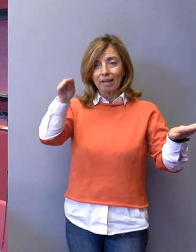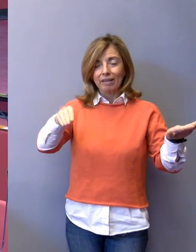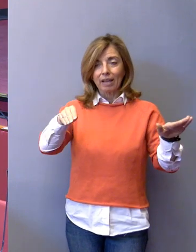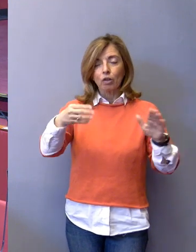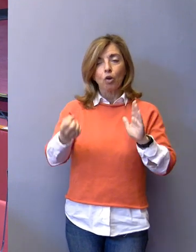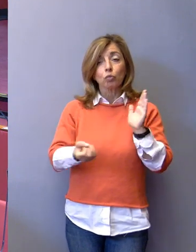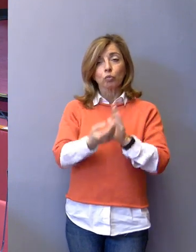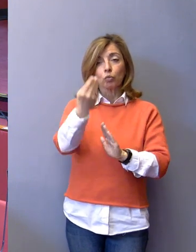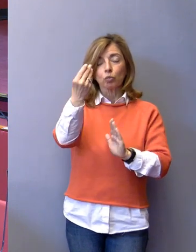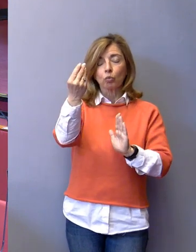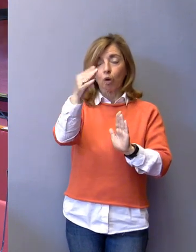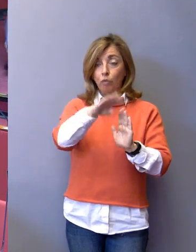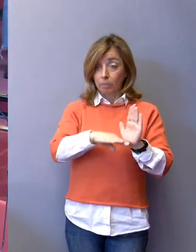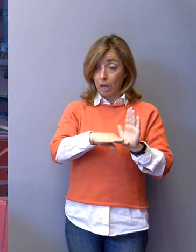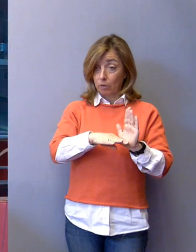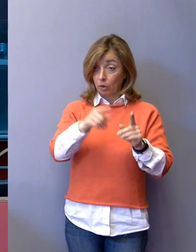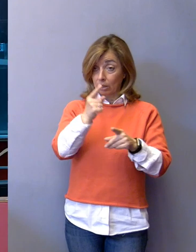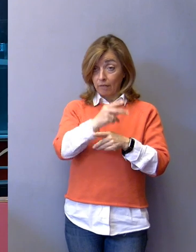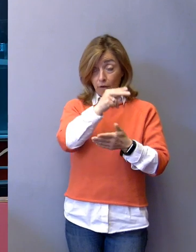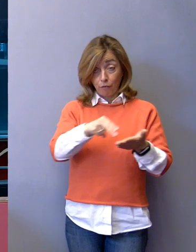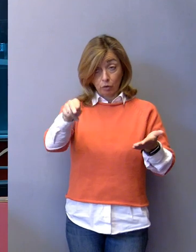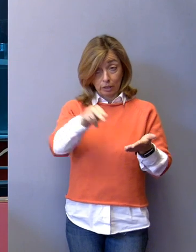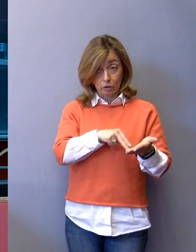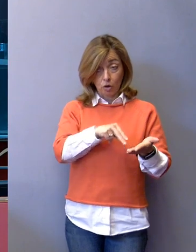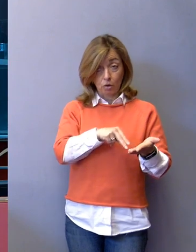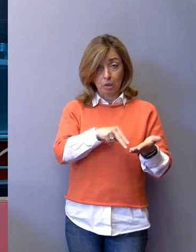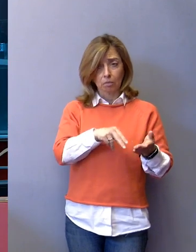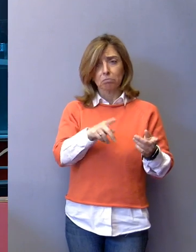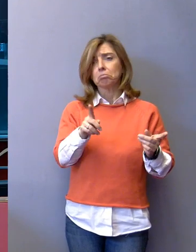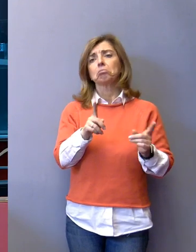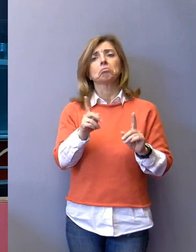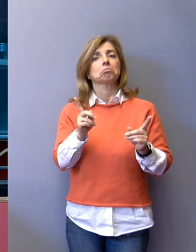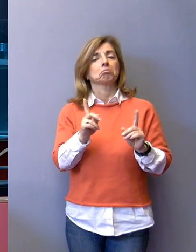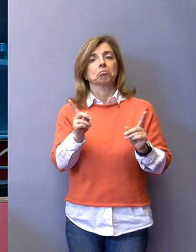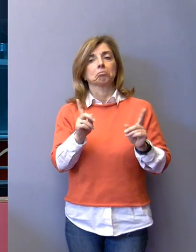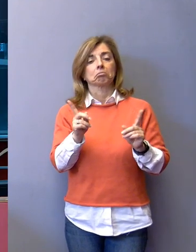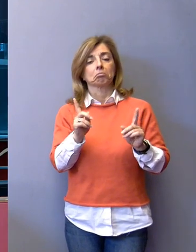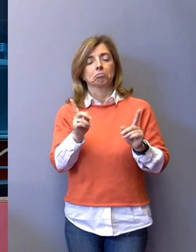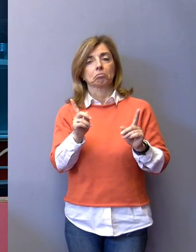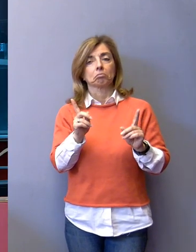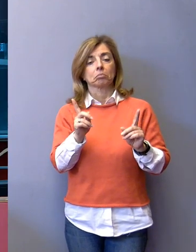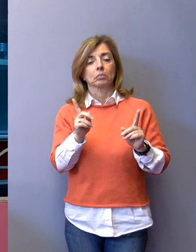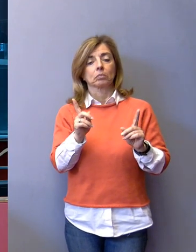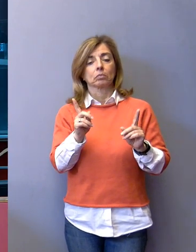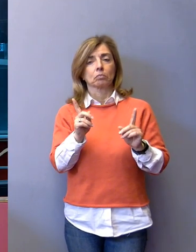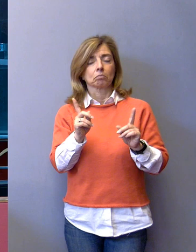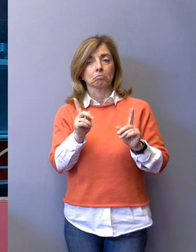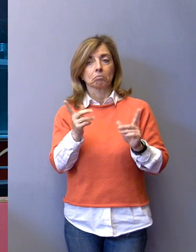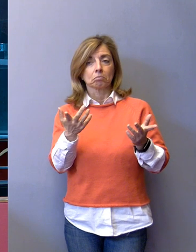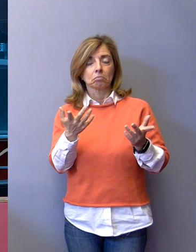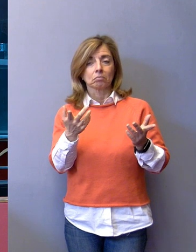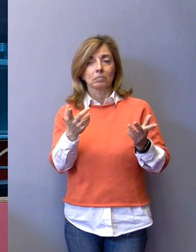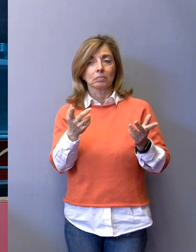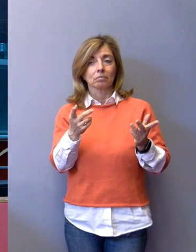Loria del giorno No credo che le abbia riferito l'esito della della sì sì no no